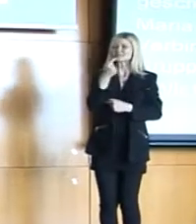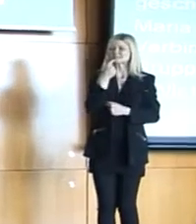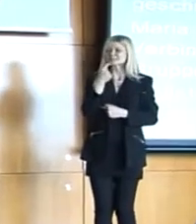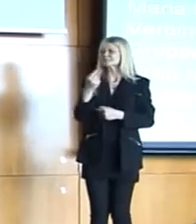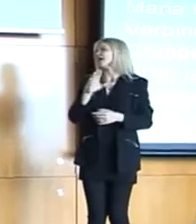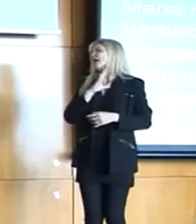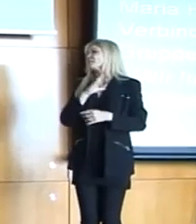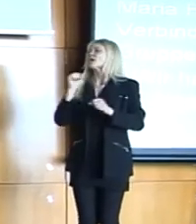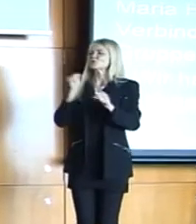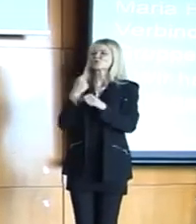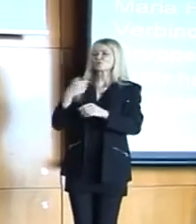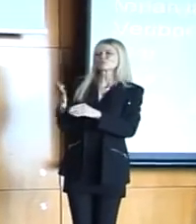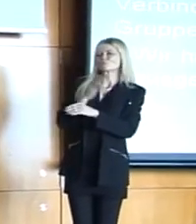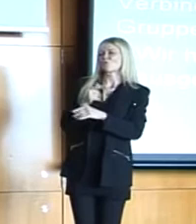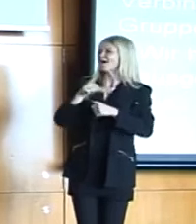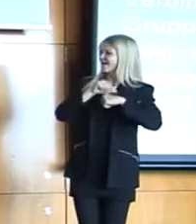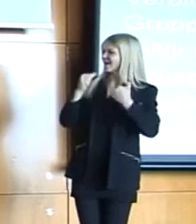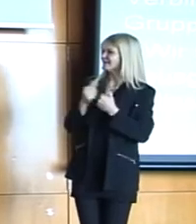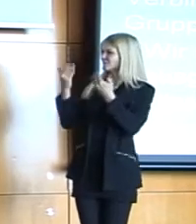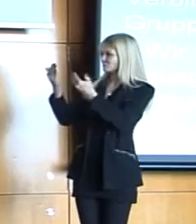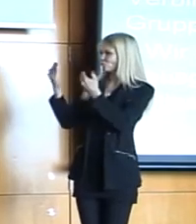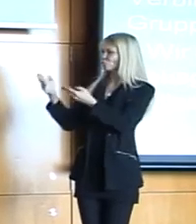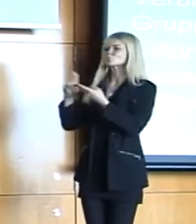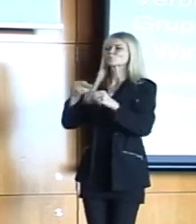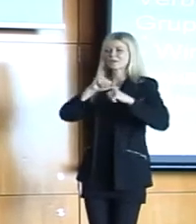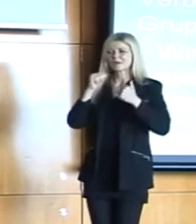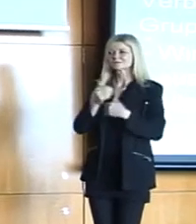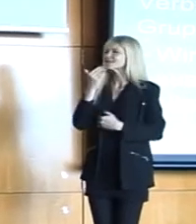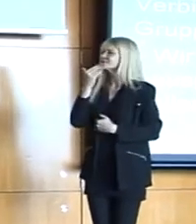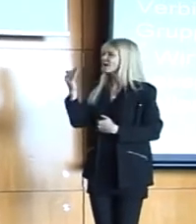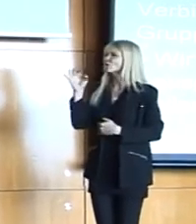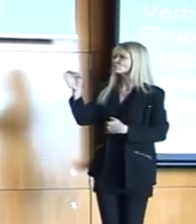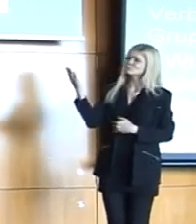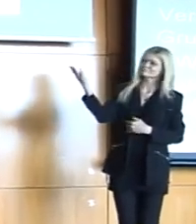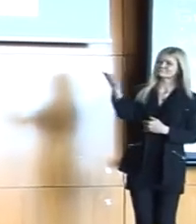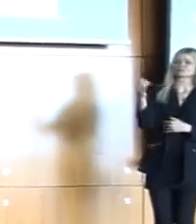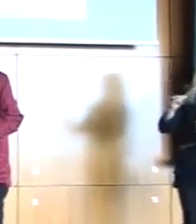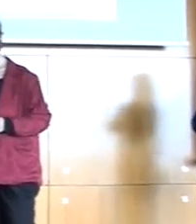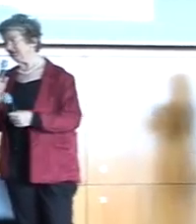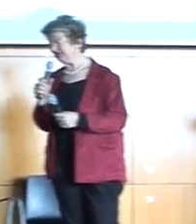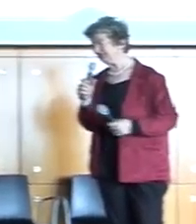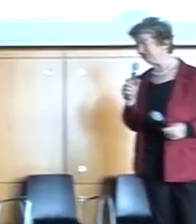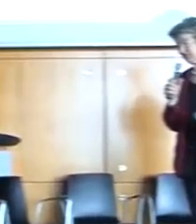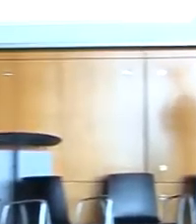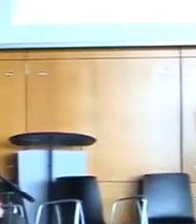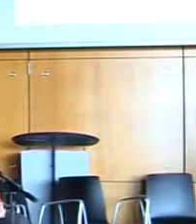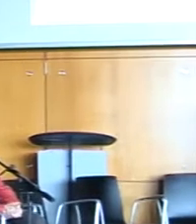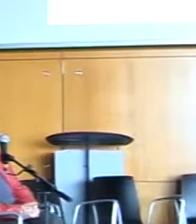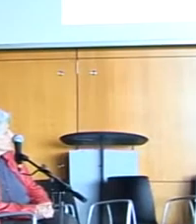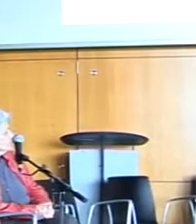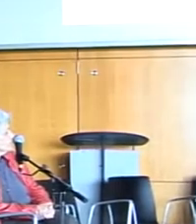herzlich begrüßen und im Vorfeld schon einmal herzlich danken für eure Beteiligung gestern und überhaupt die Initiative